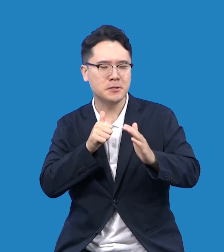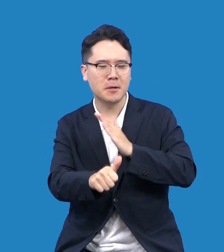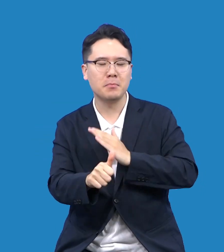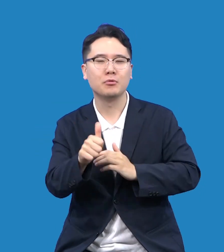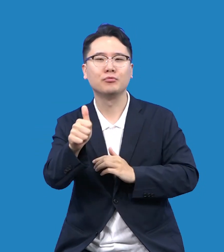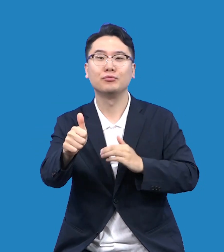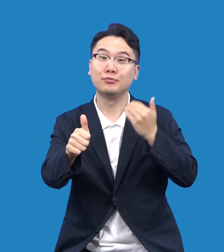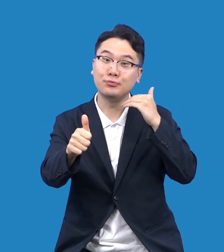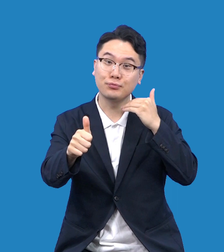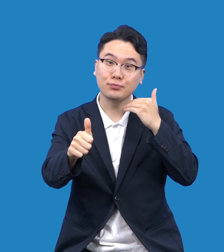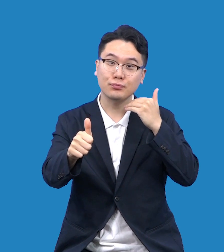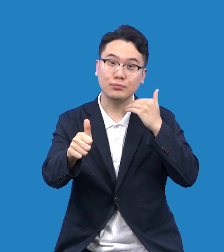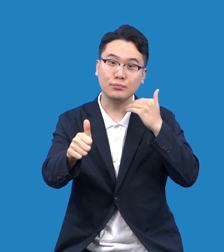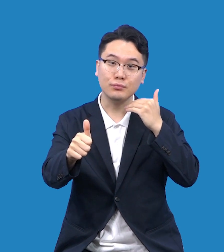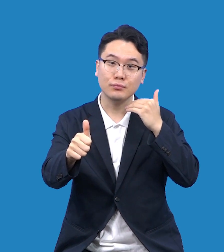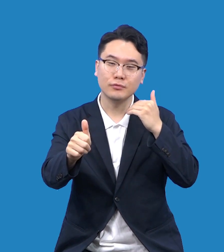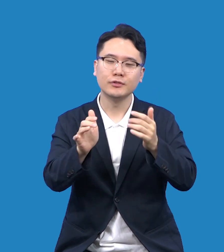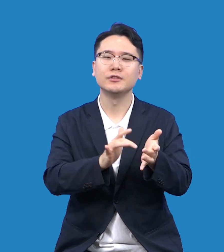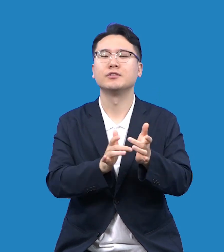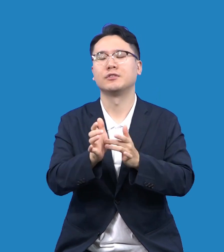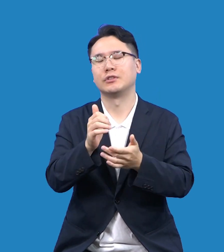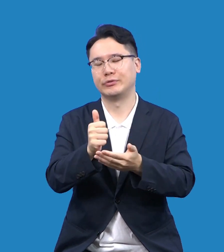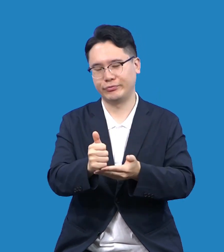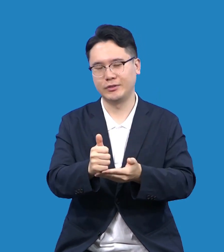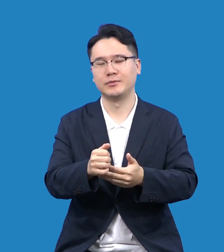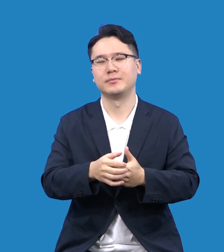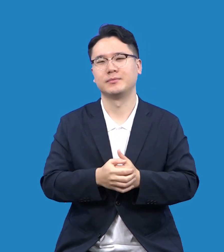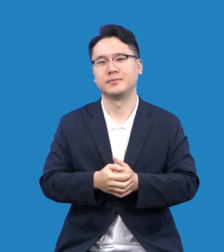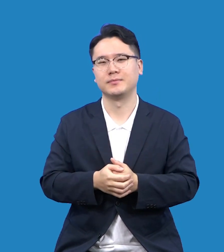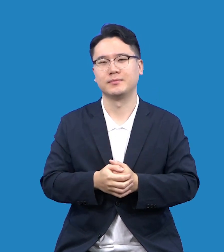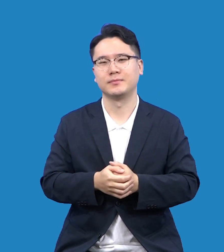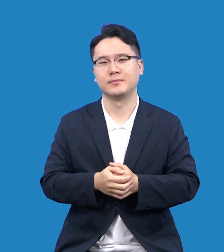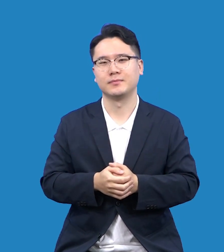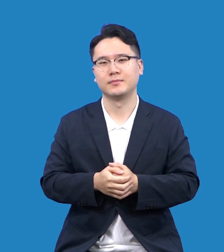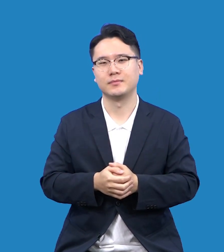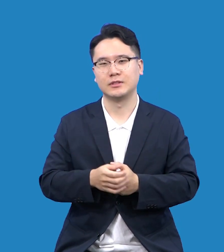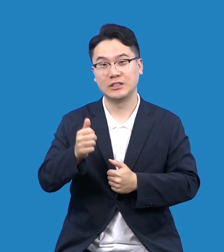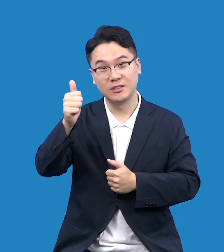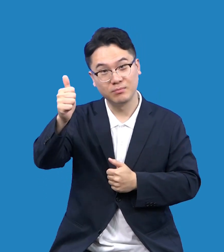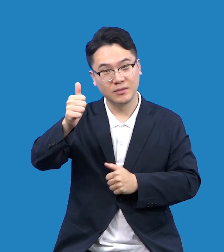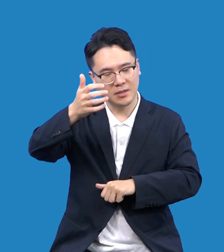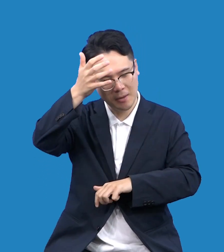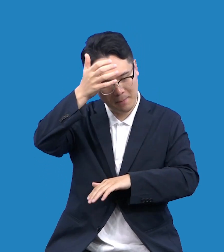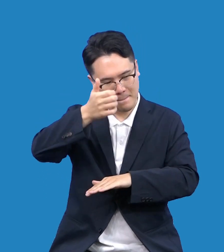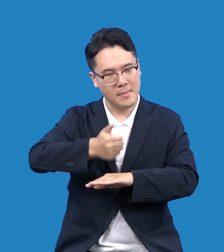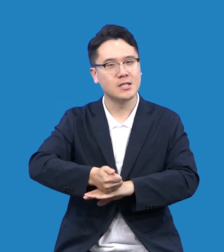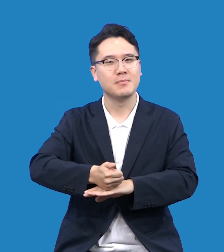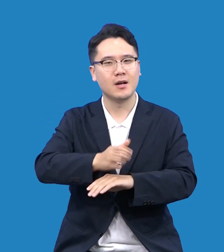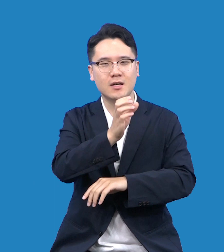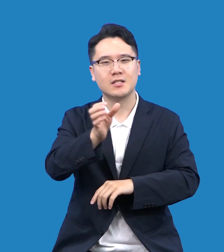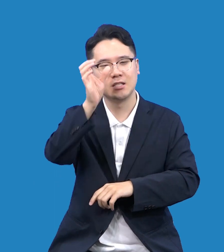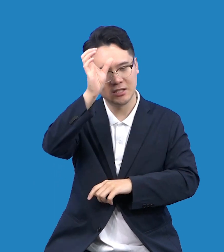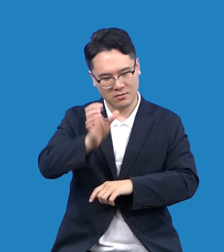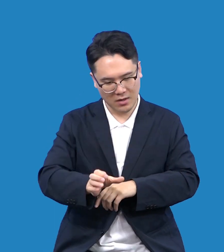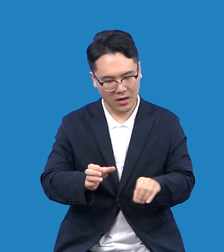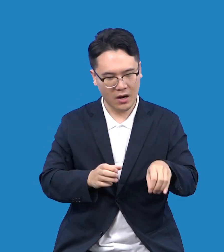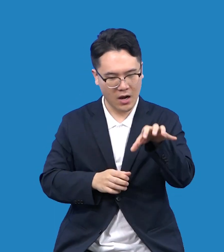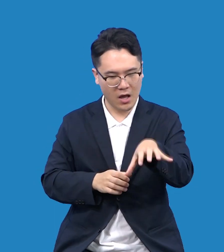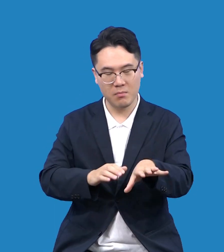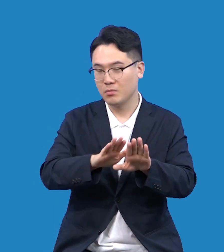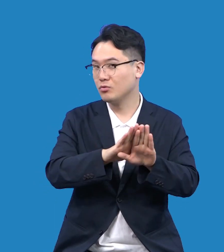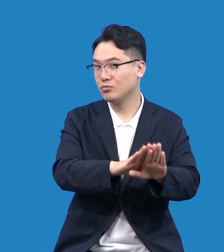누구일까요? 예수님이 아니겠습니까? 그분의 마지막 십자가를 앞에